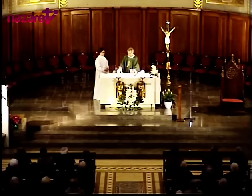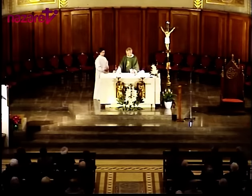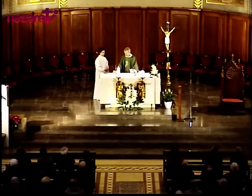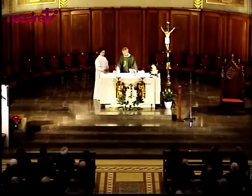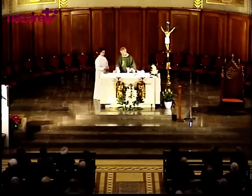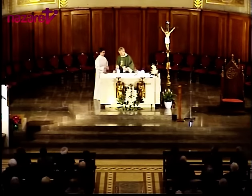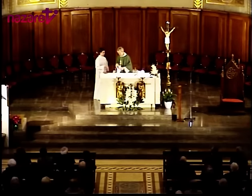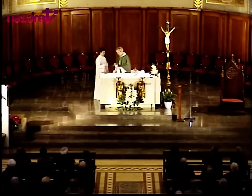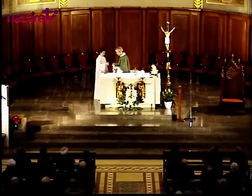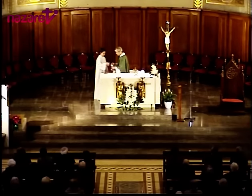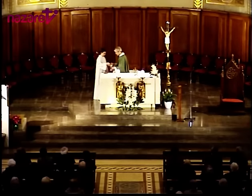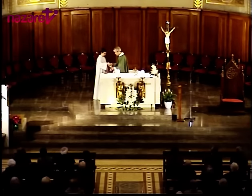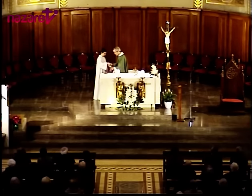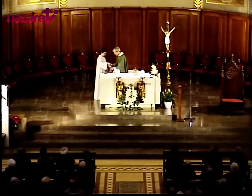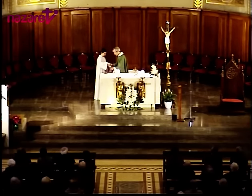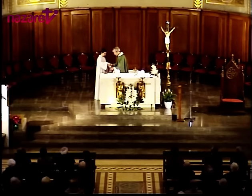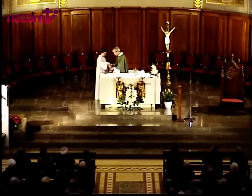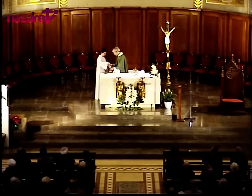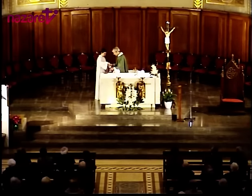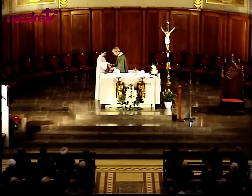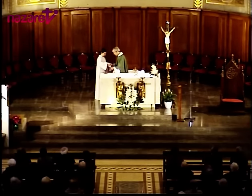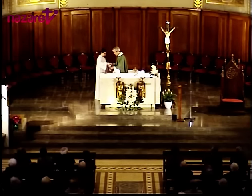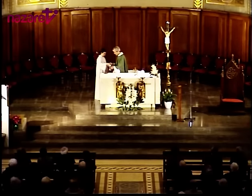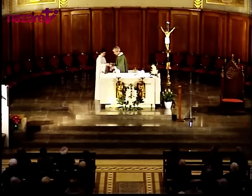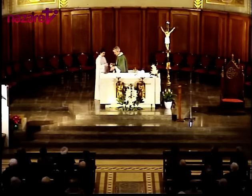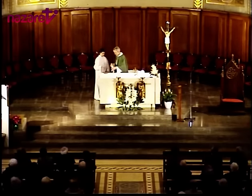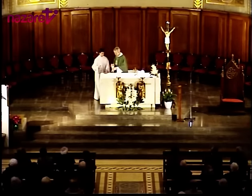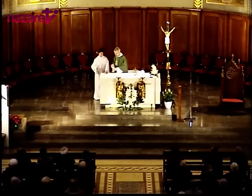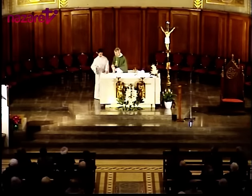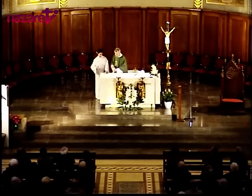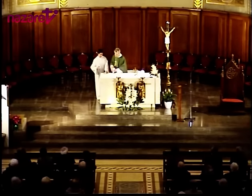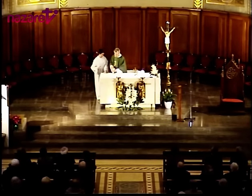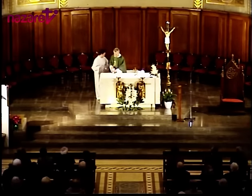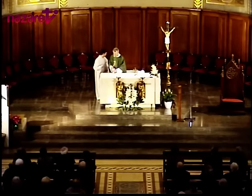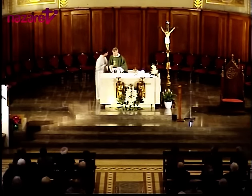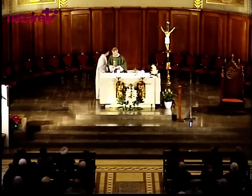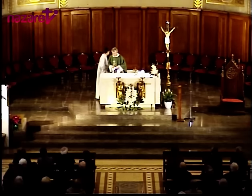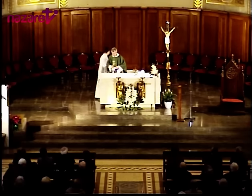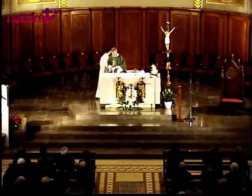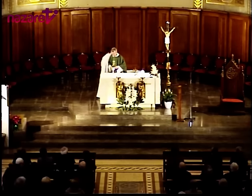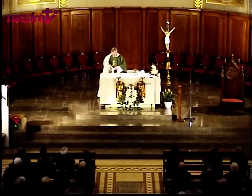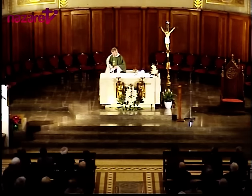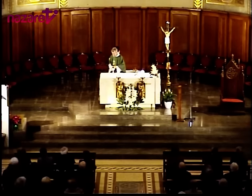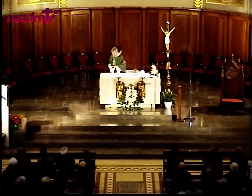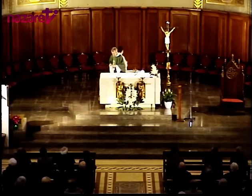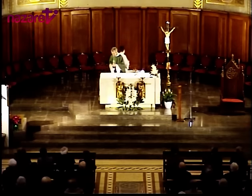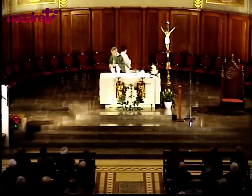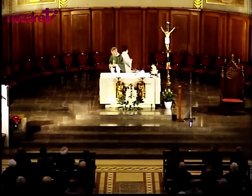devoción con que os recibió vuestra Santísima Madre, con el espíritu y el fervor de los